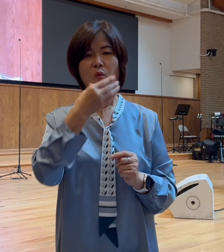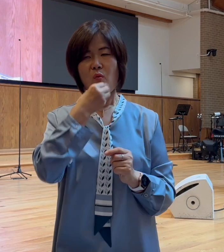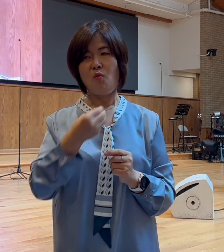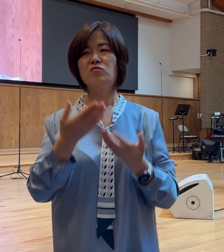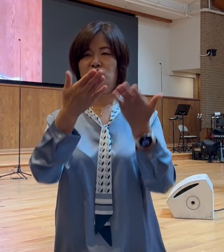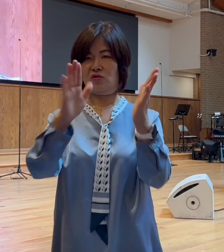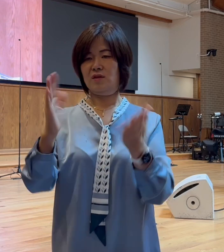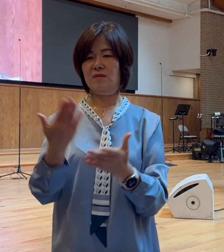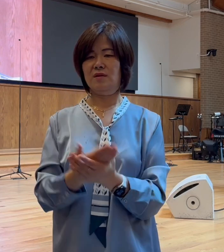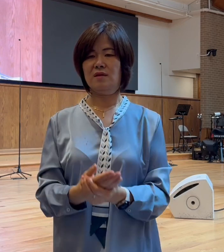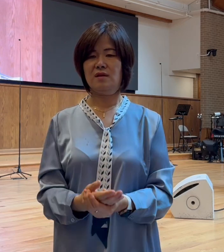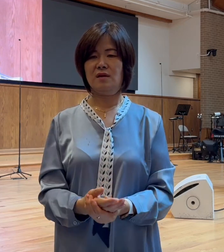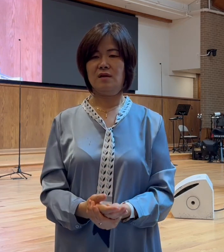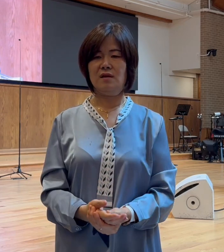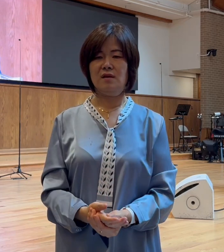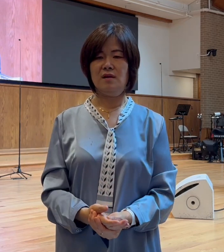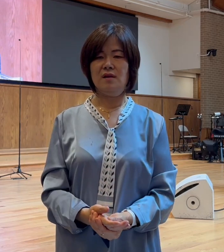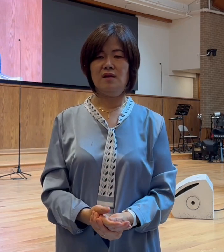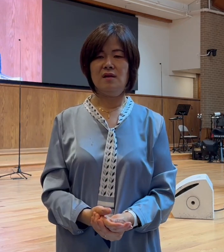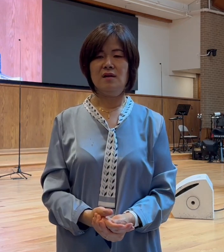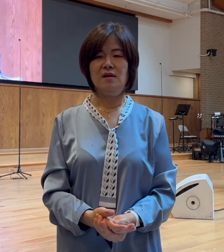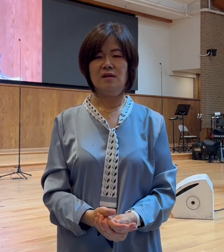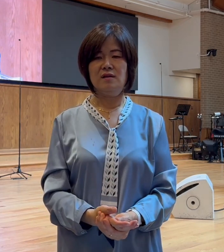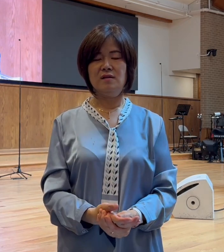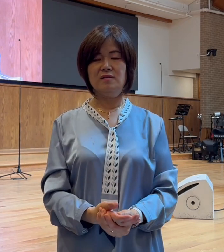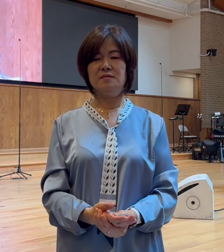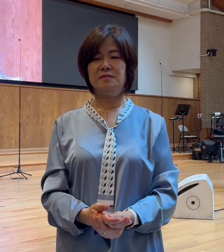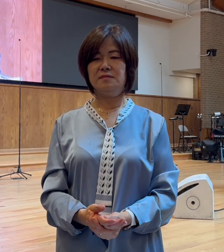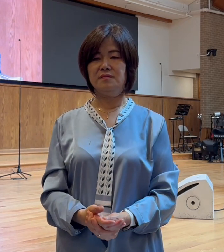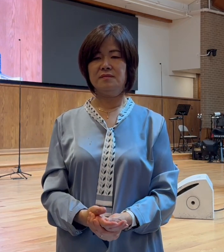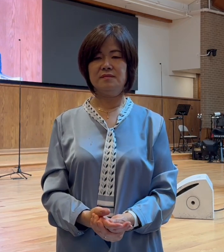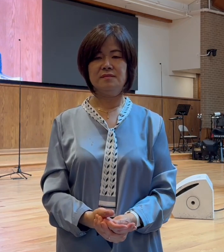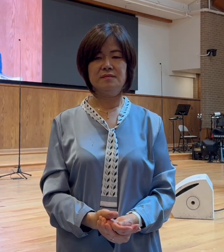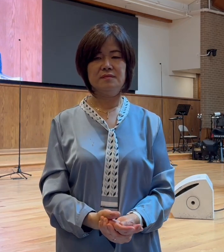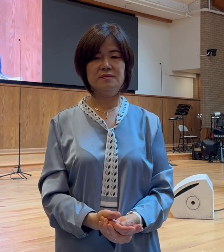저희 이제 사위 녀석이